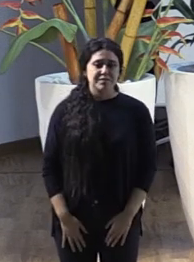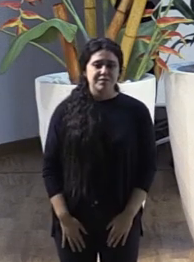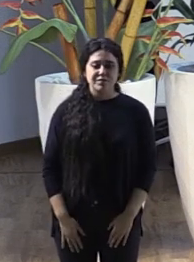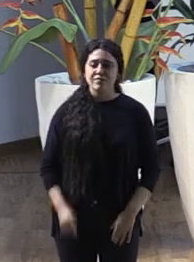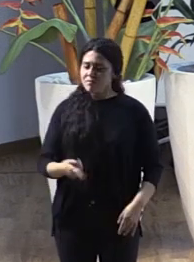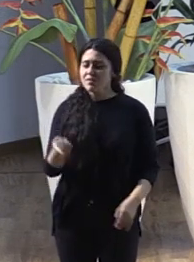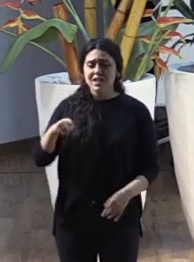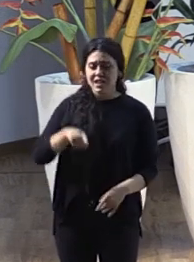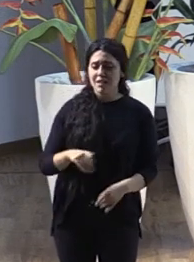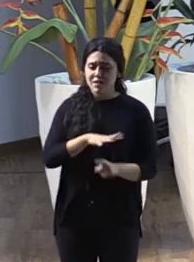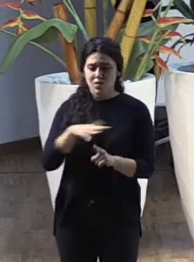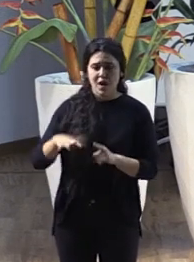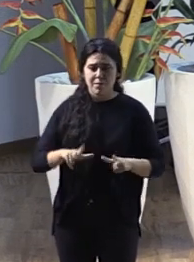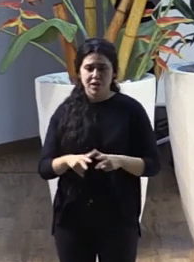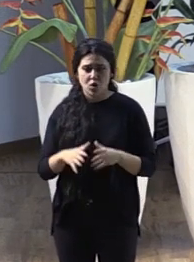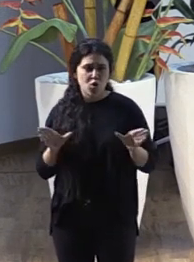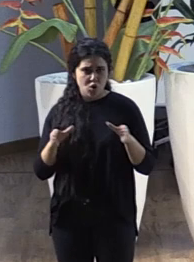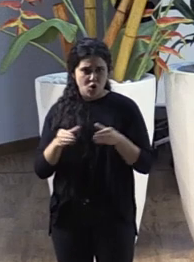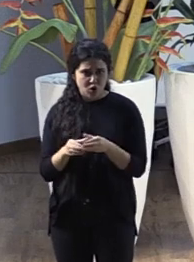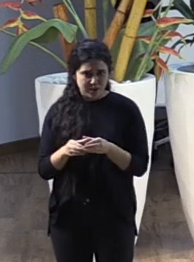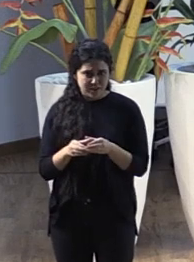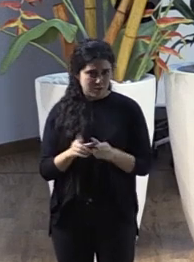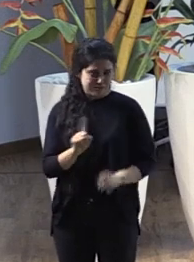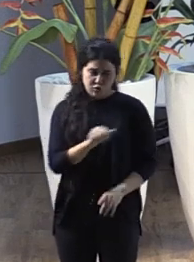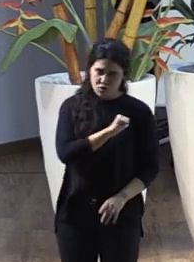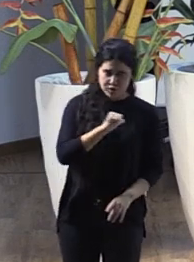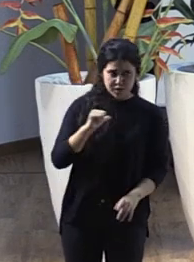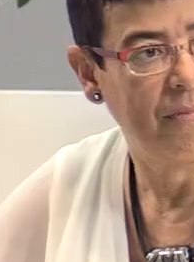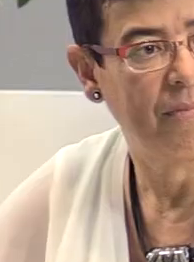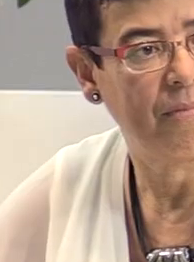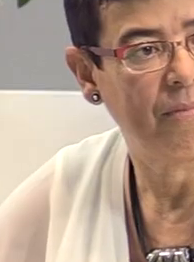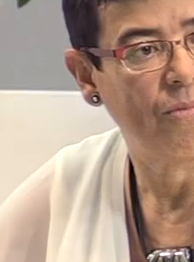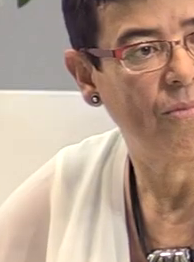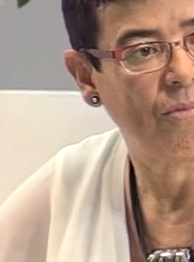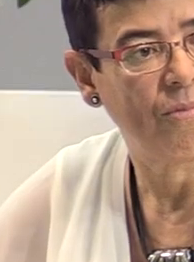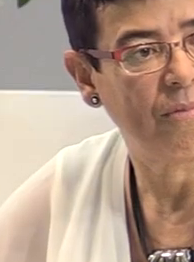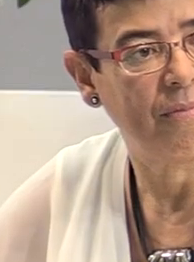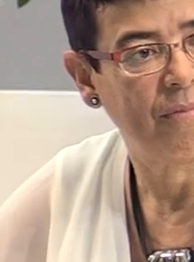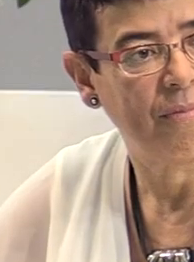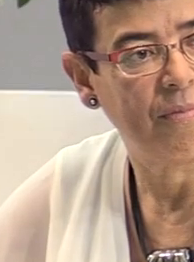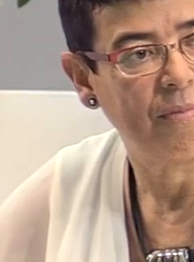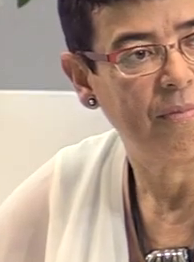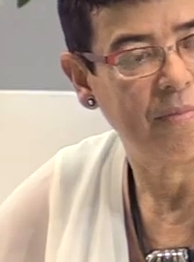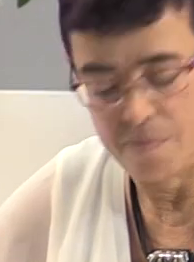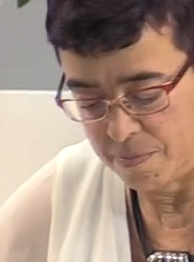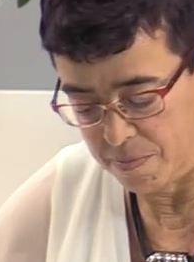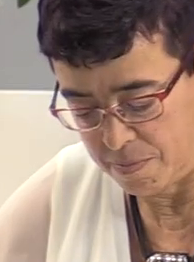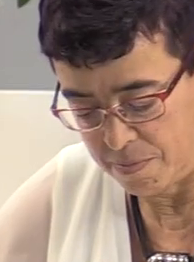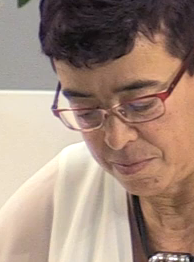Antonio, colectivo, no individualizado. Así que pero el otro ámbito de